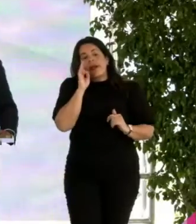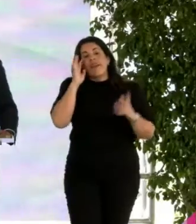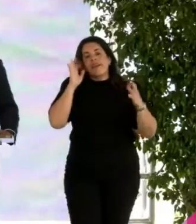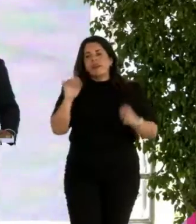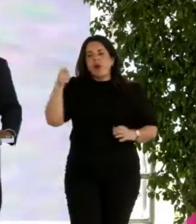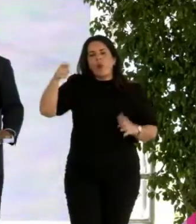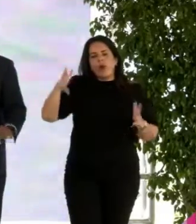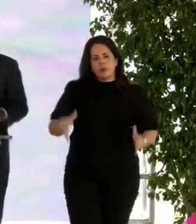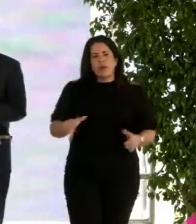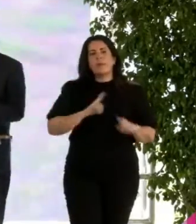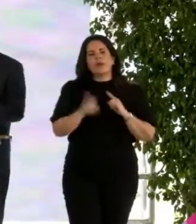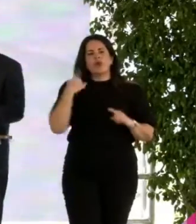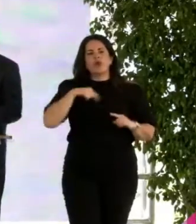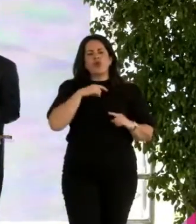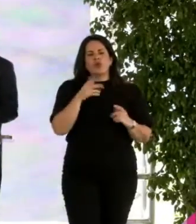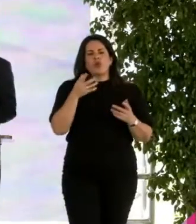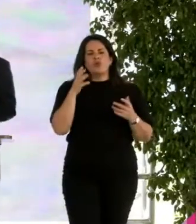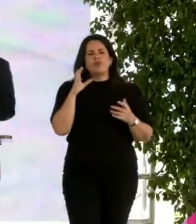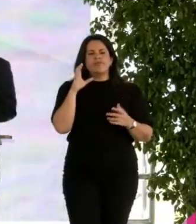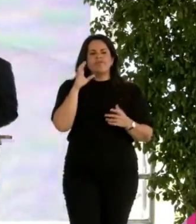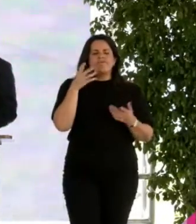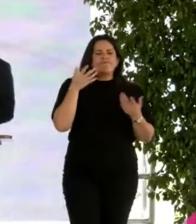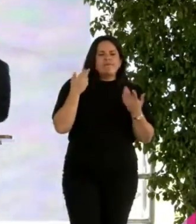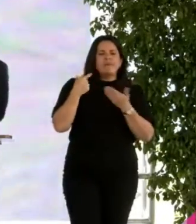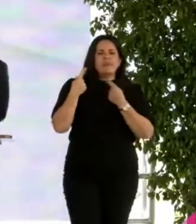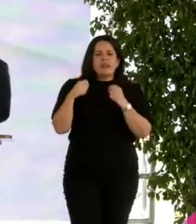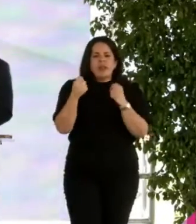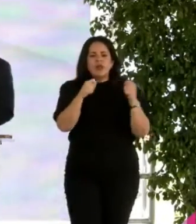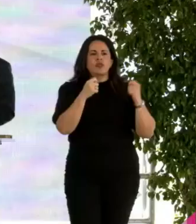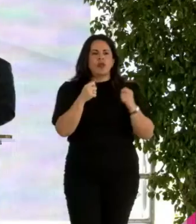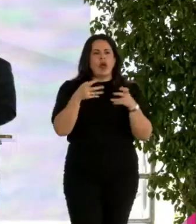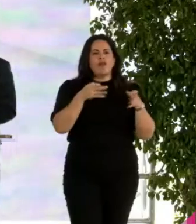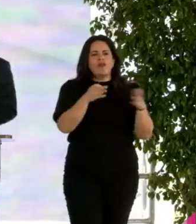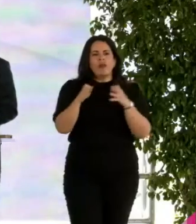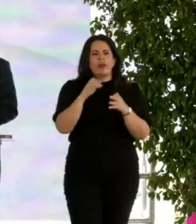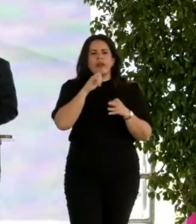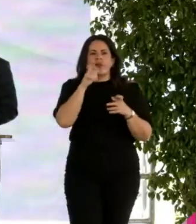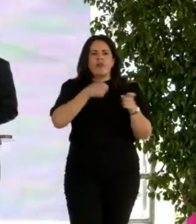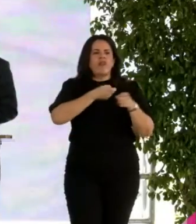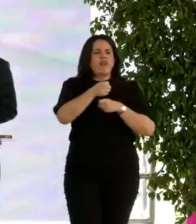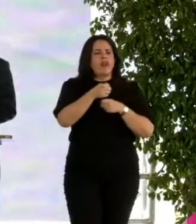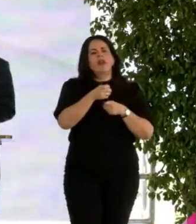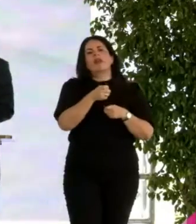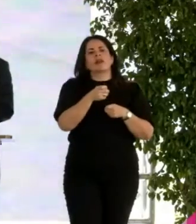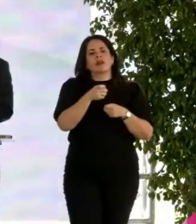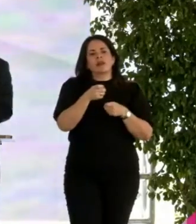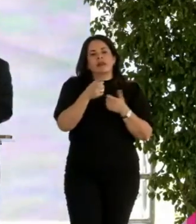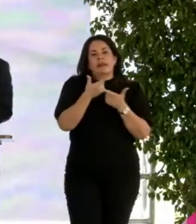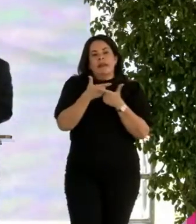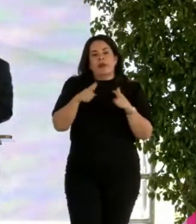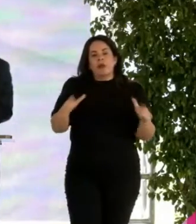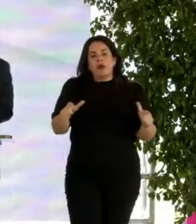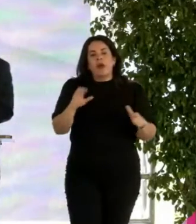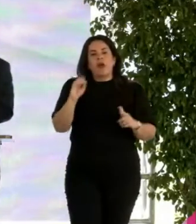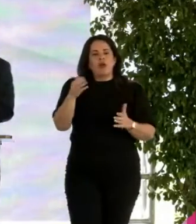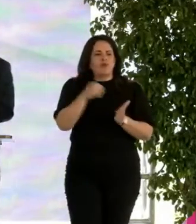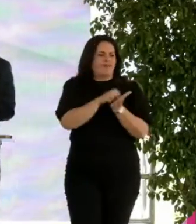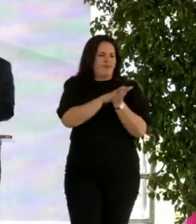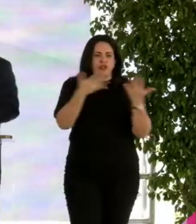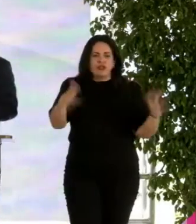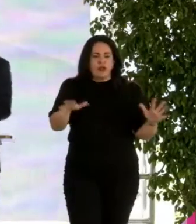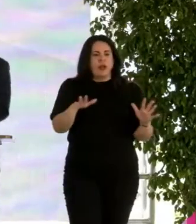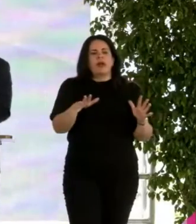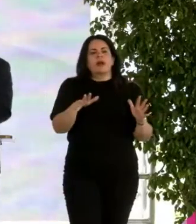de la juez. Pero estamos buscando la manera de, sin violentar ese tipo de lenguaje o disposición,